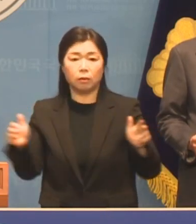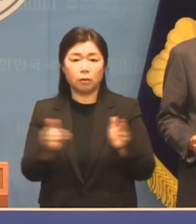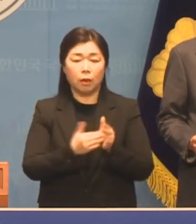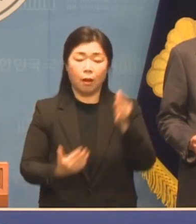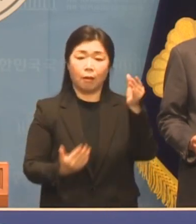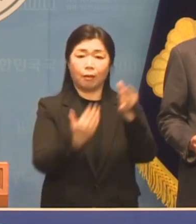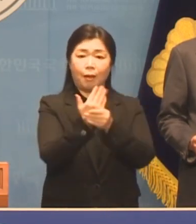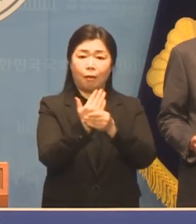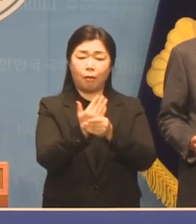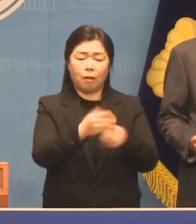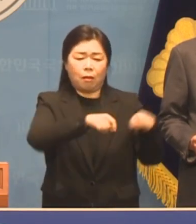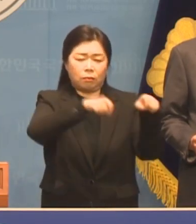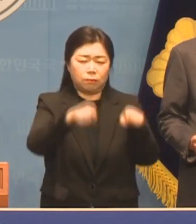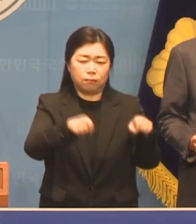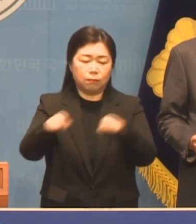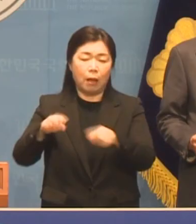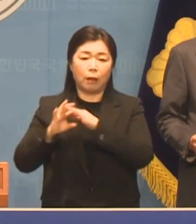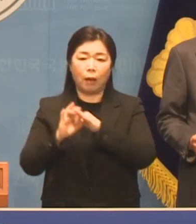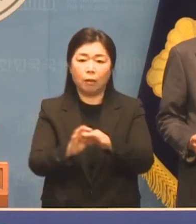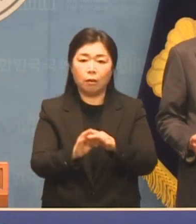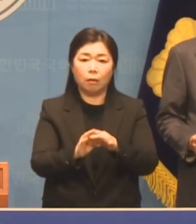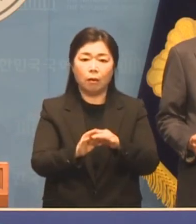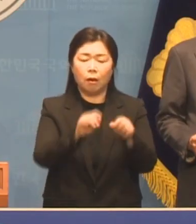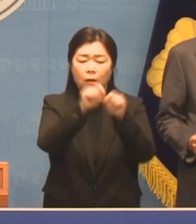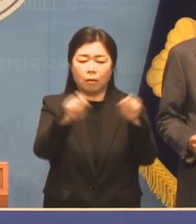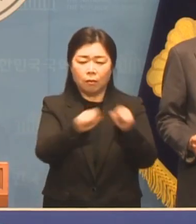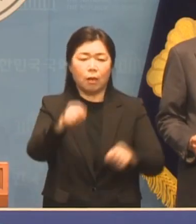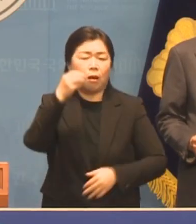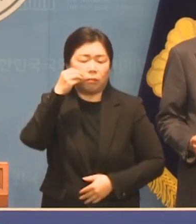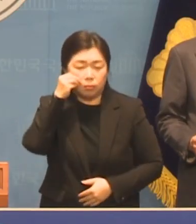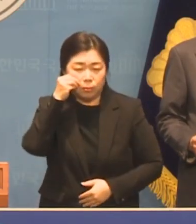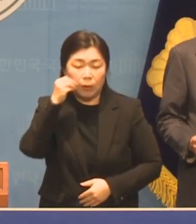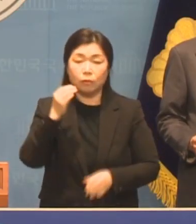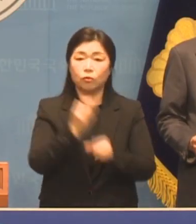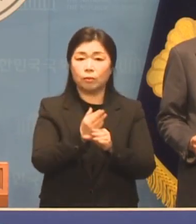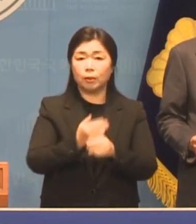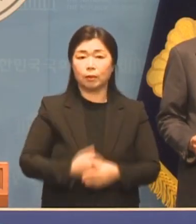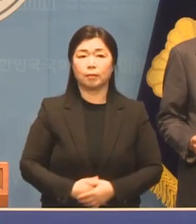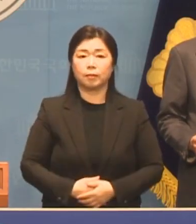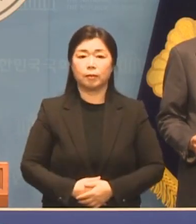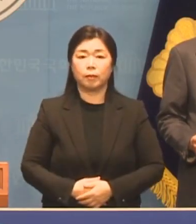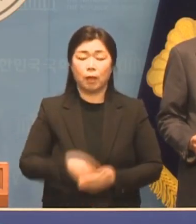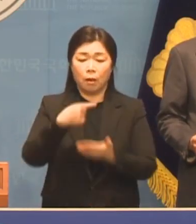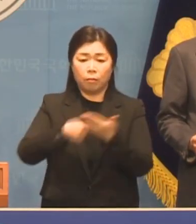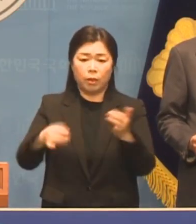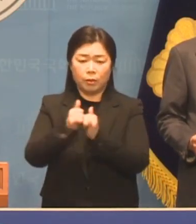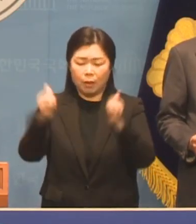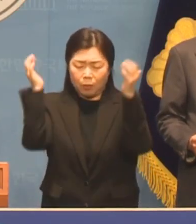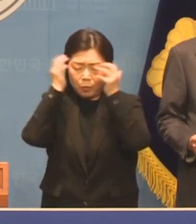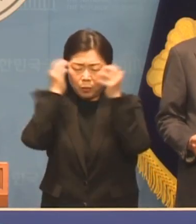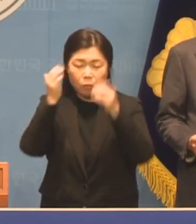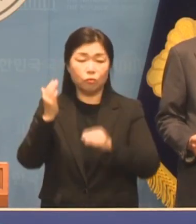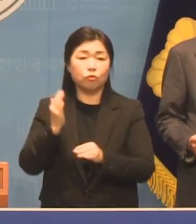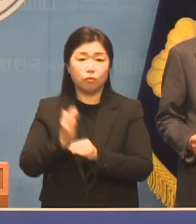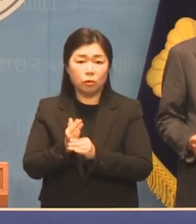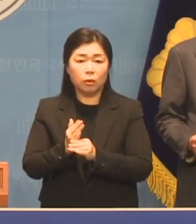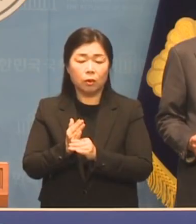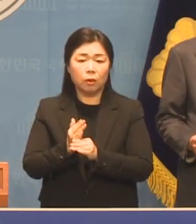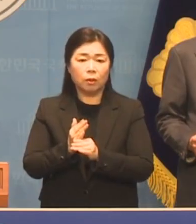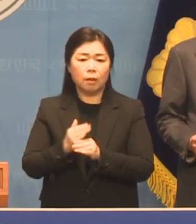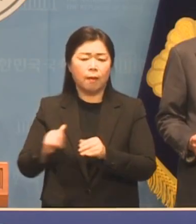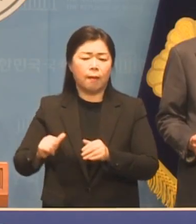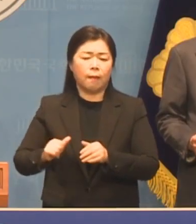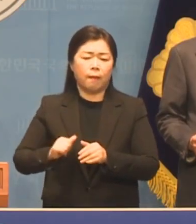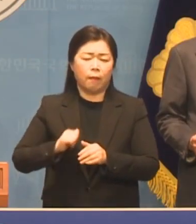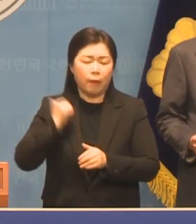사건은 제자리에 멈춰져 있습니다. 이렇게 고통의 시간을 보내고 있는 피해자들의 경악을